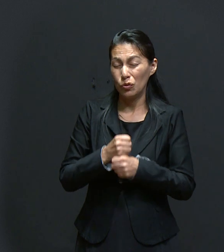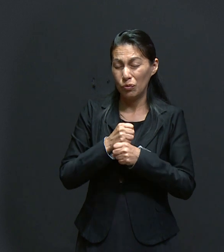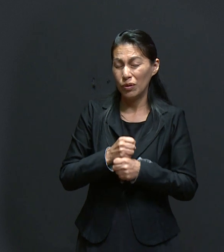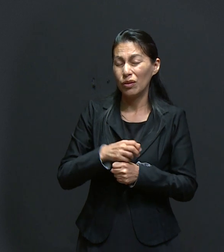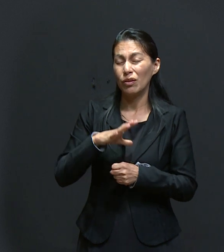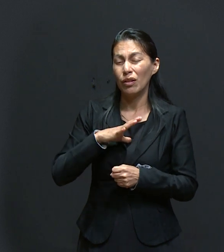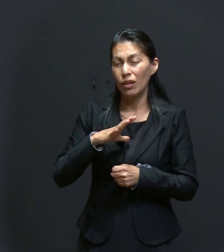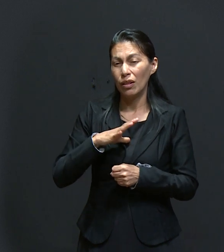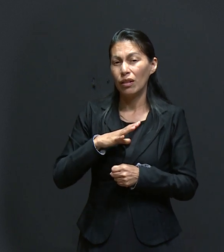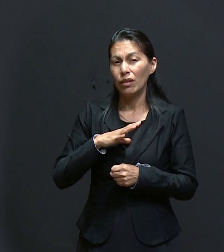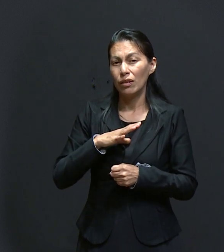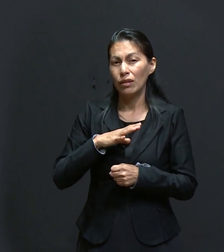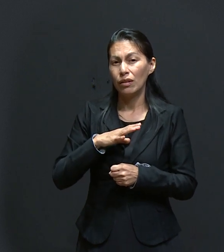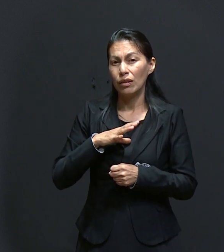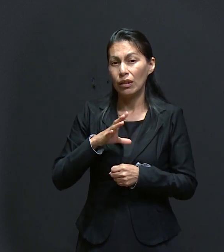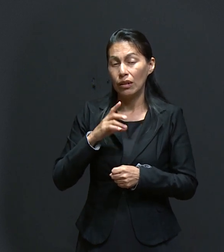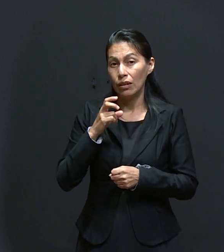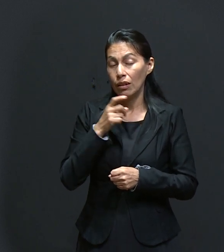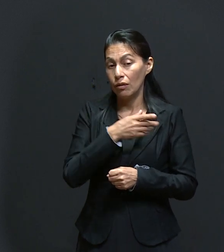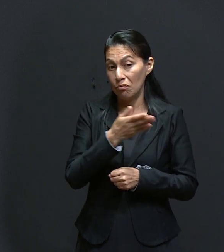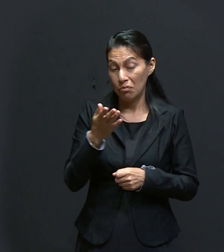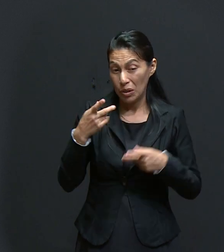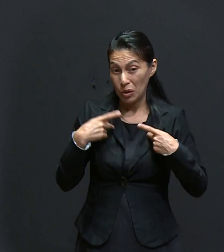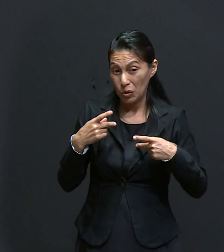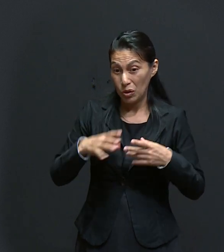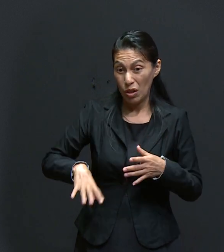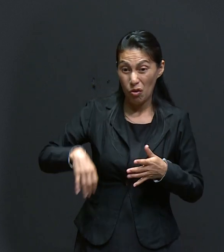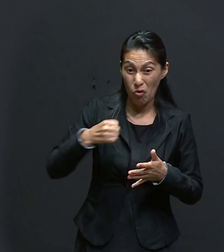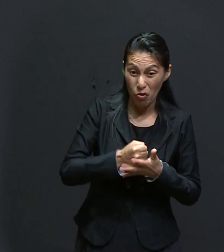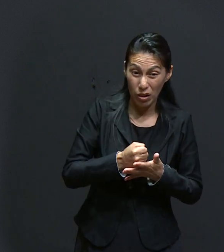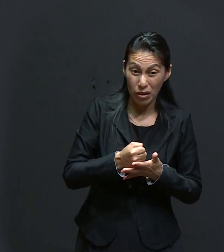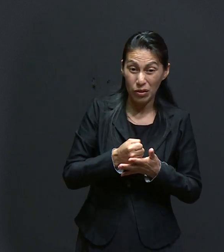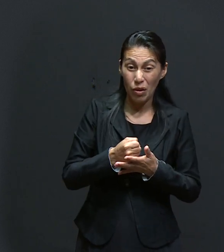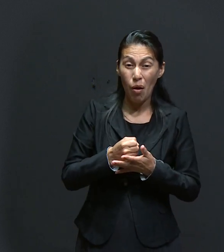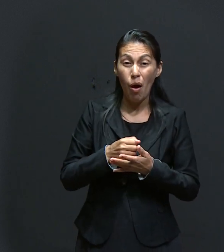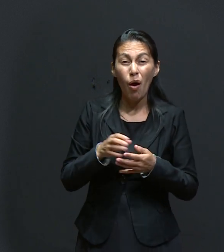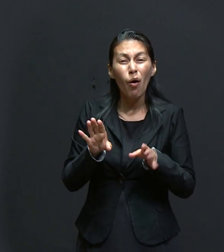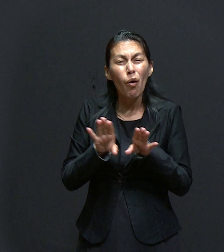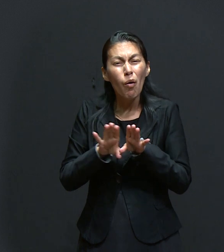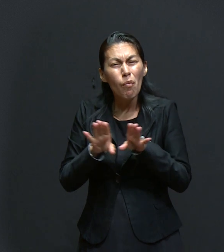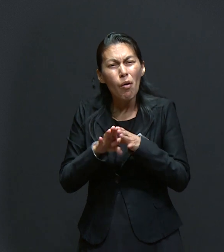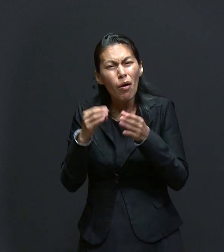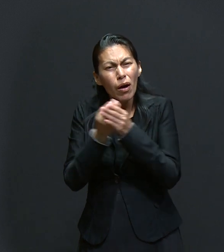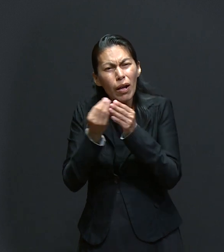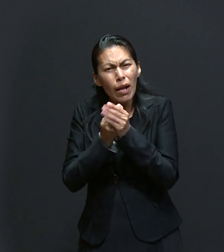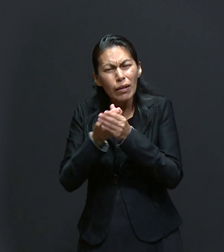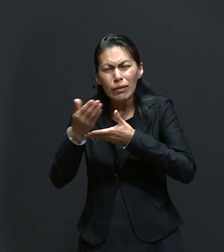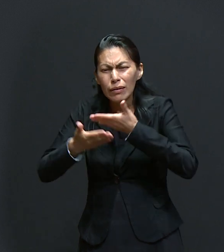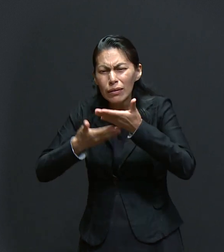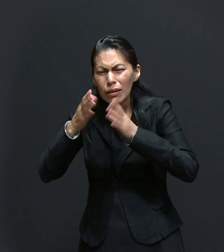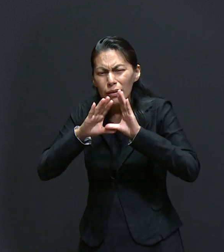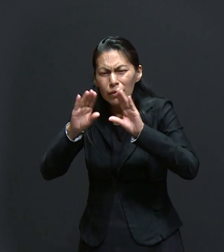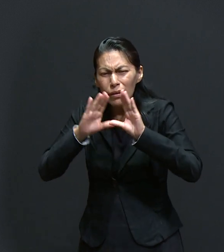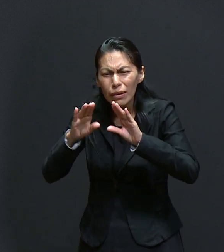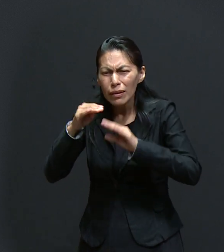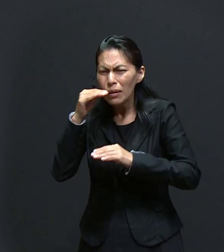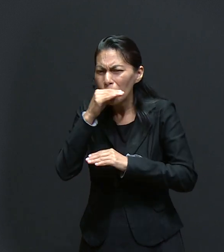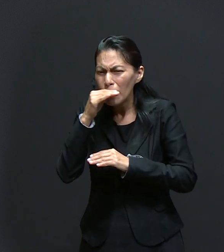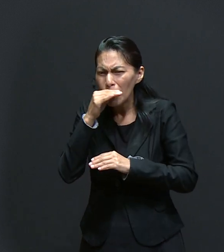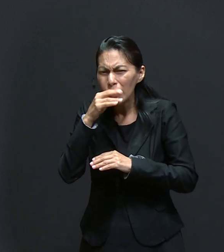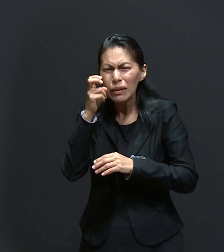es un gran esfuerzo que están haciendo ofrecer educación gratuito para que puedan seguir es un acto de